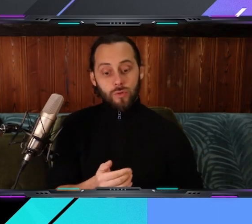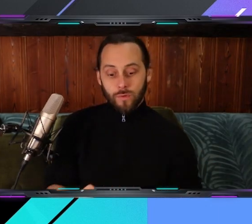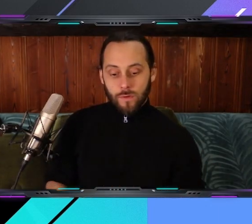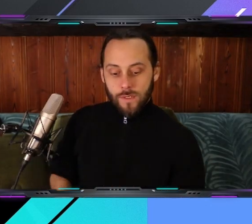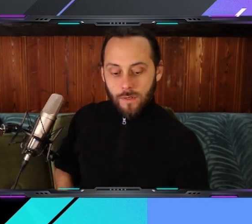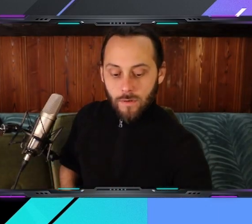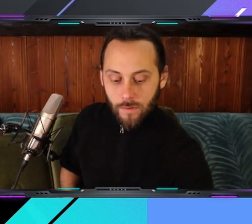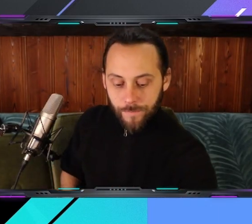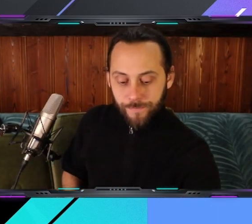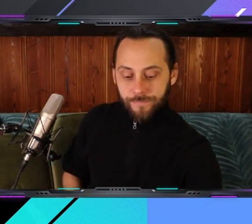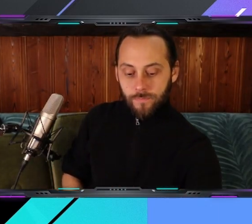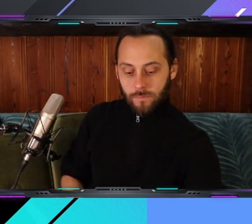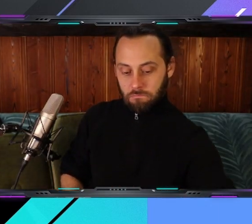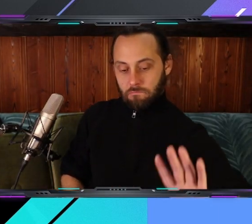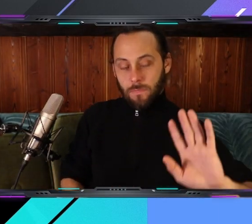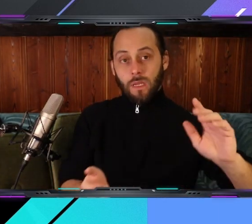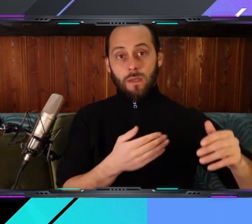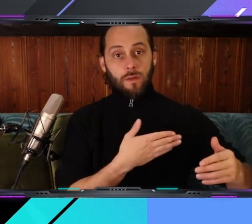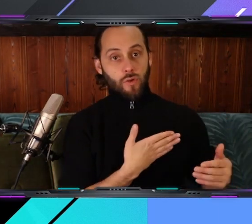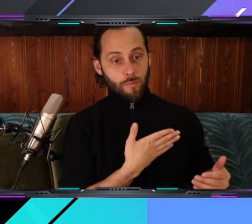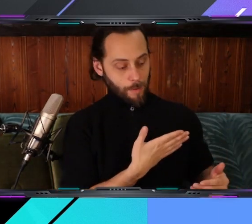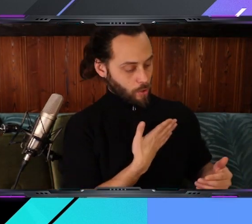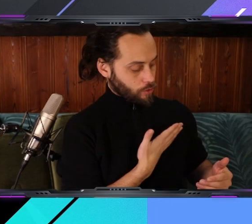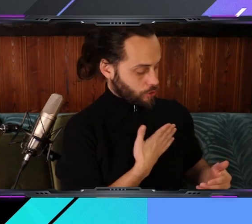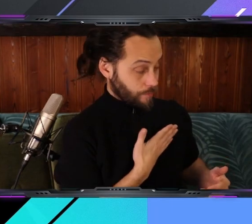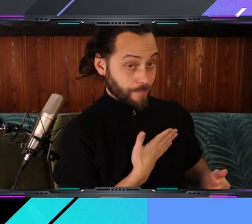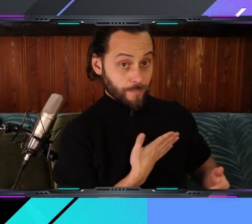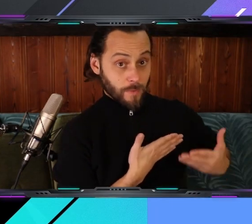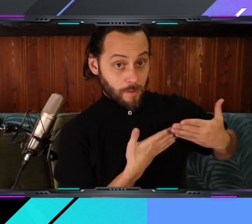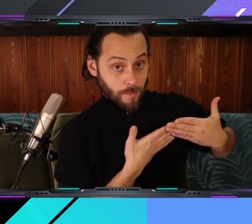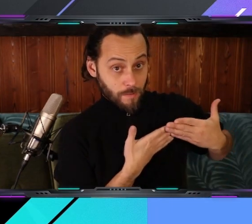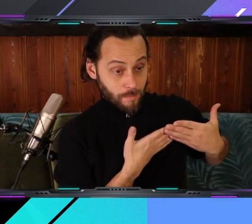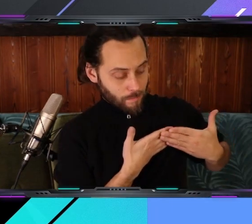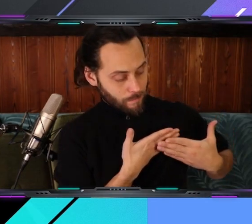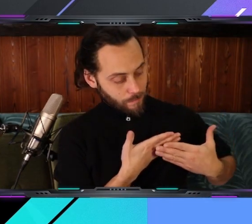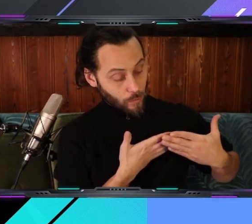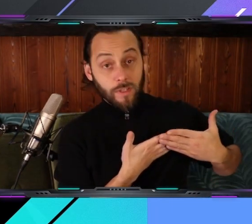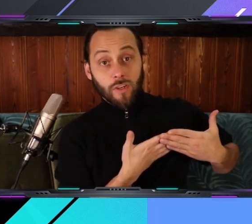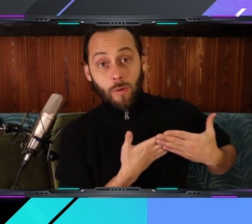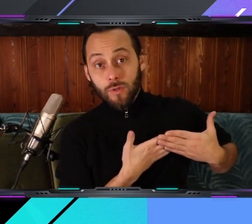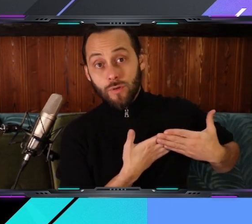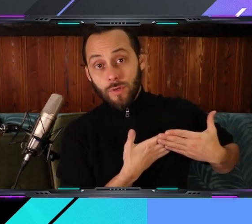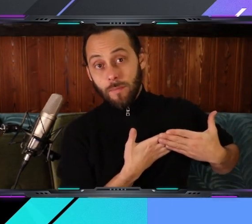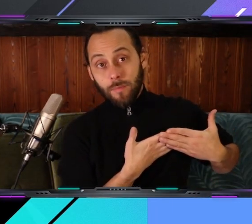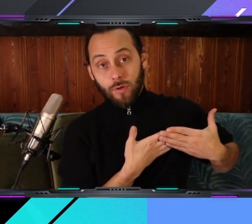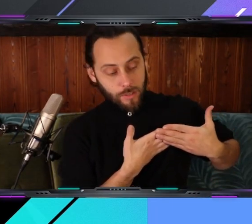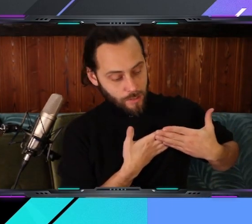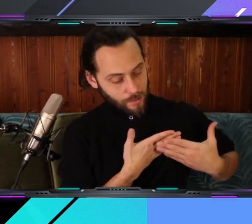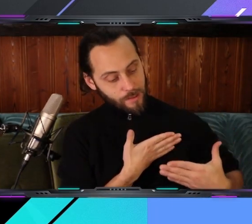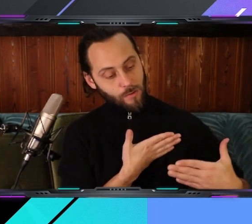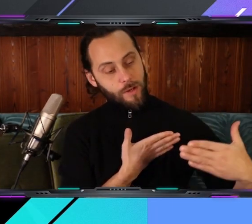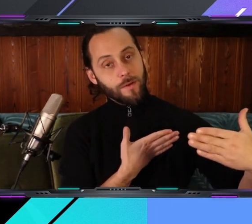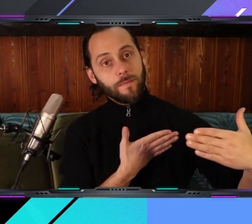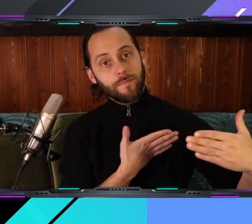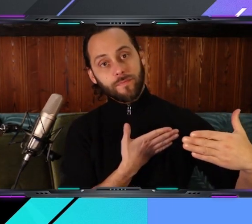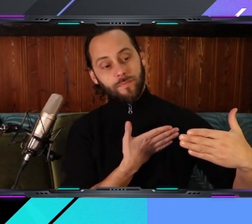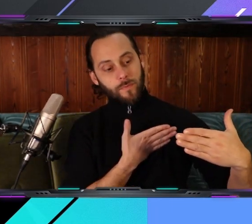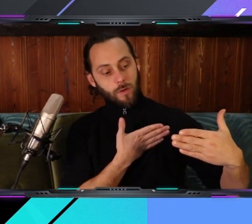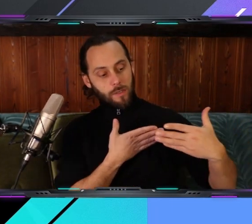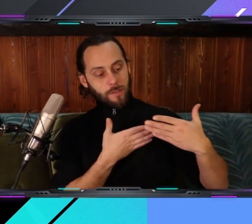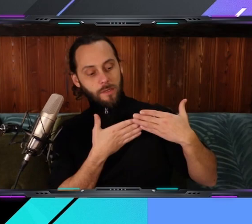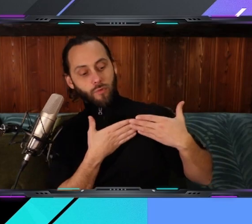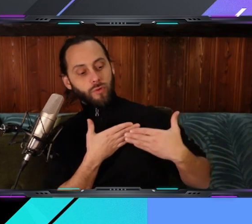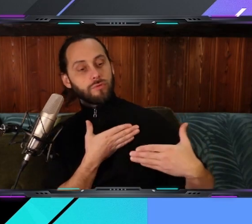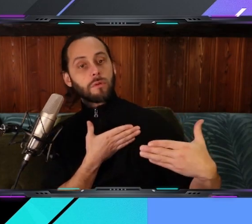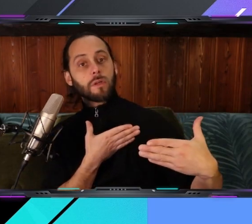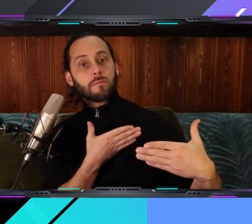Donc, notion de temps, c'est une main proche. L'autre qui commence depuis la main proche et qui s'éloigne.